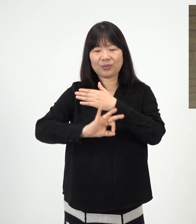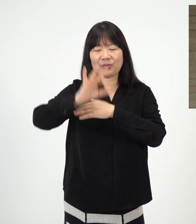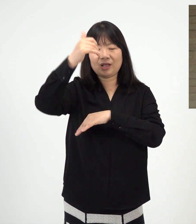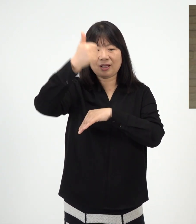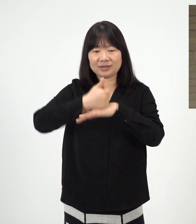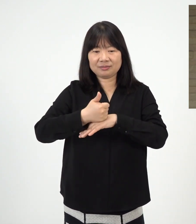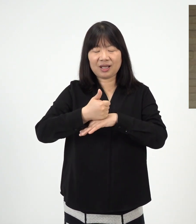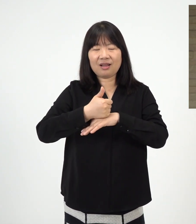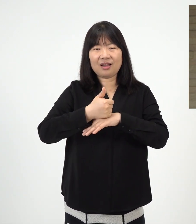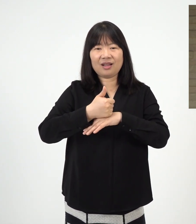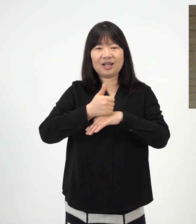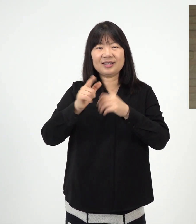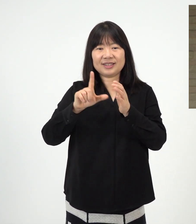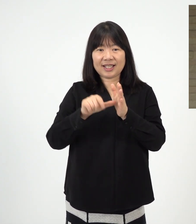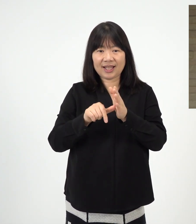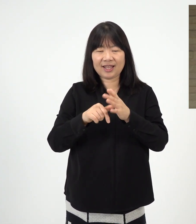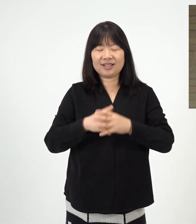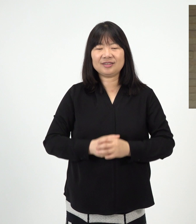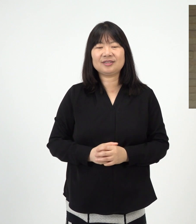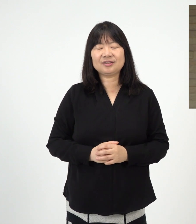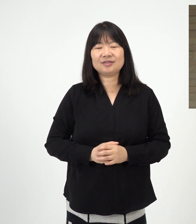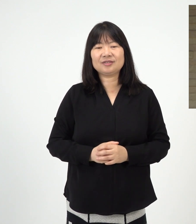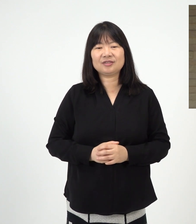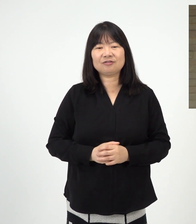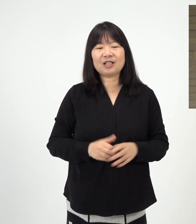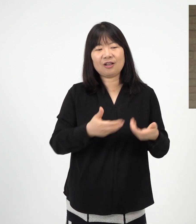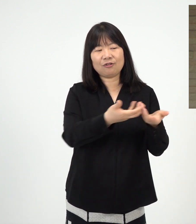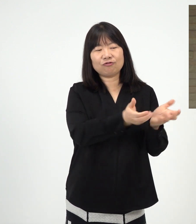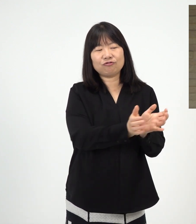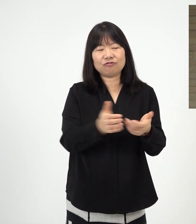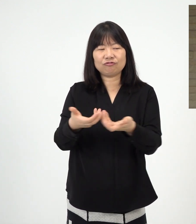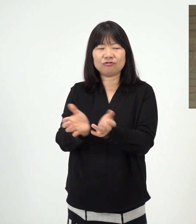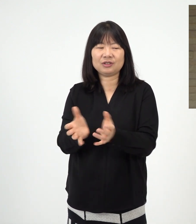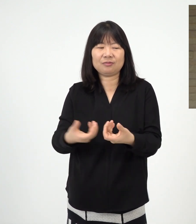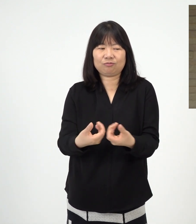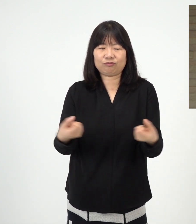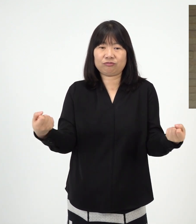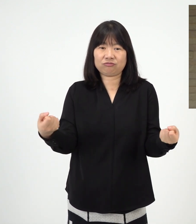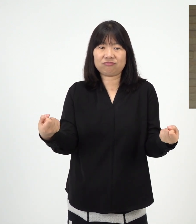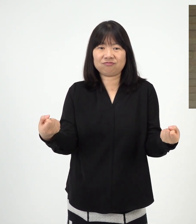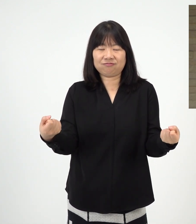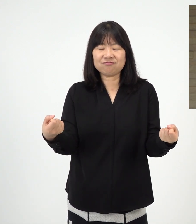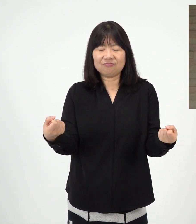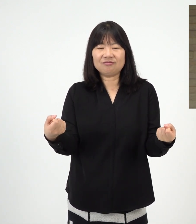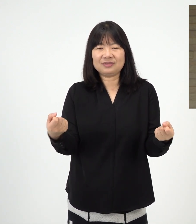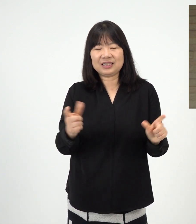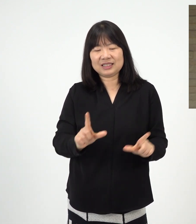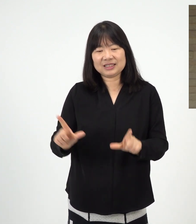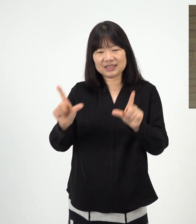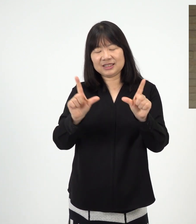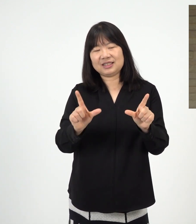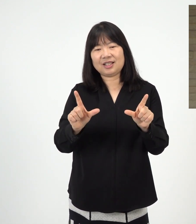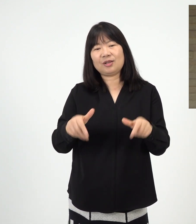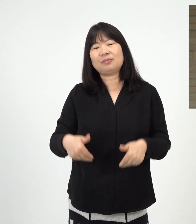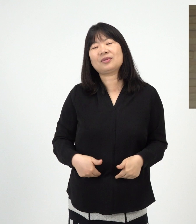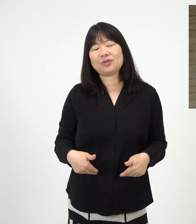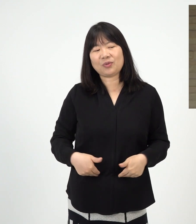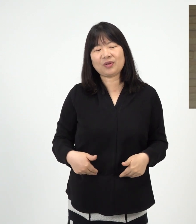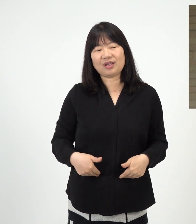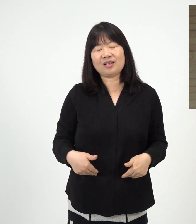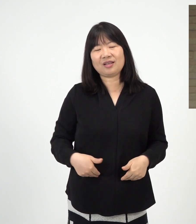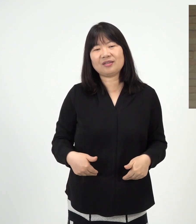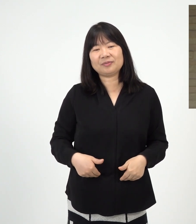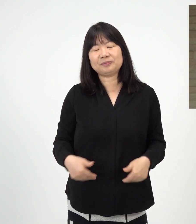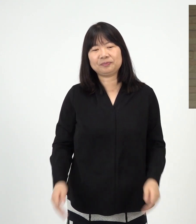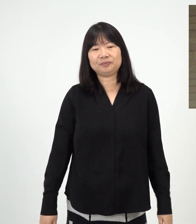밤이 내리면 그들은 우리를 따로 해서 밤을 지날 수밖에 없는 그